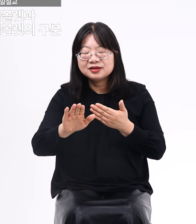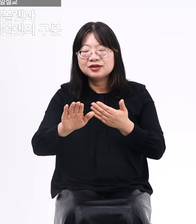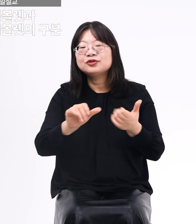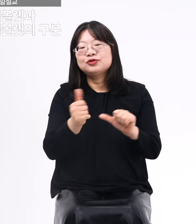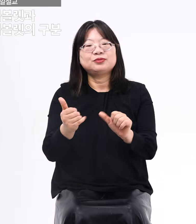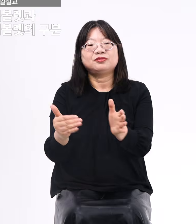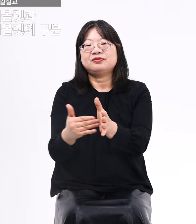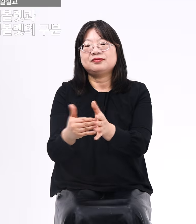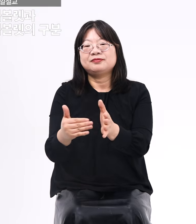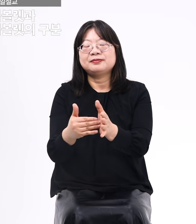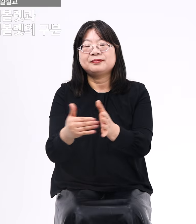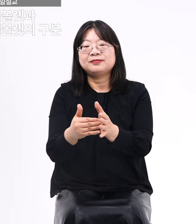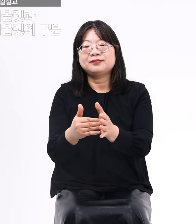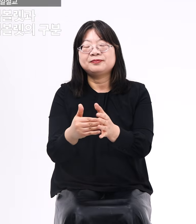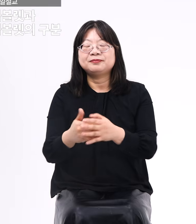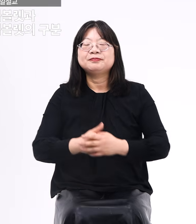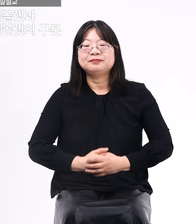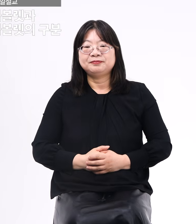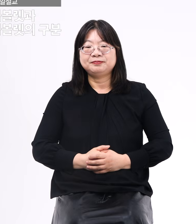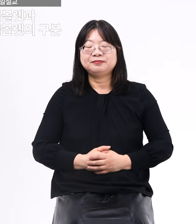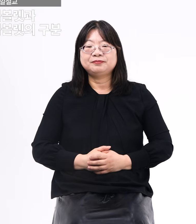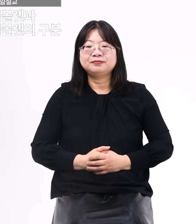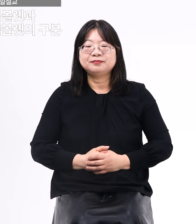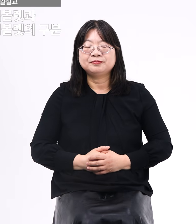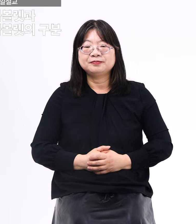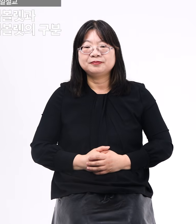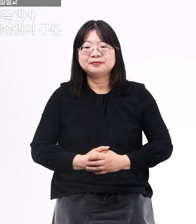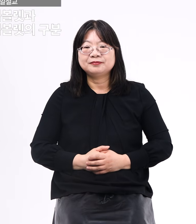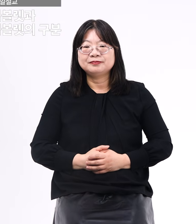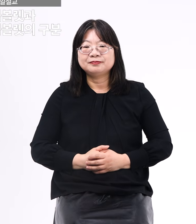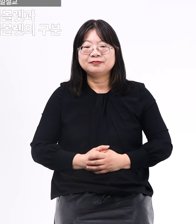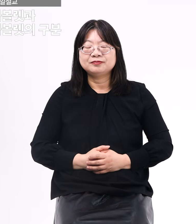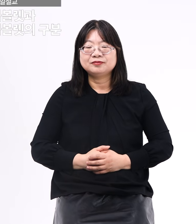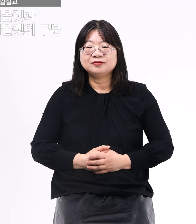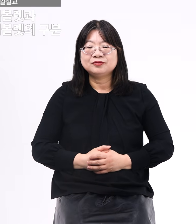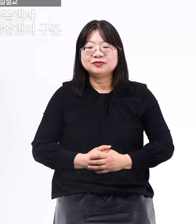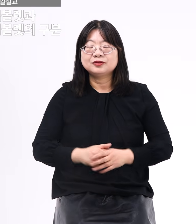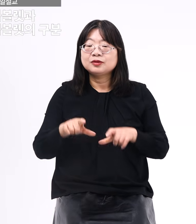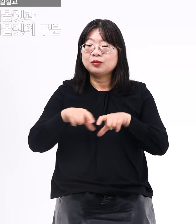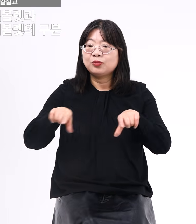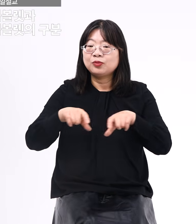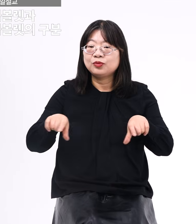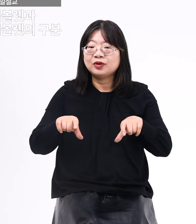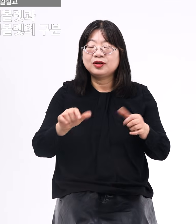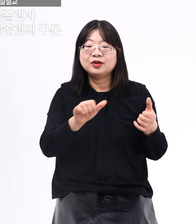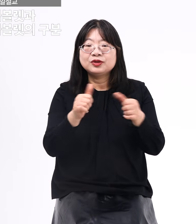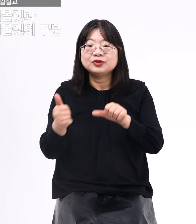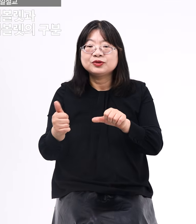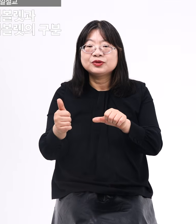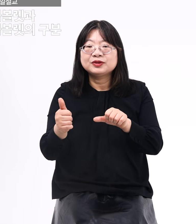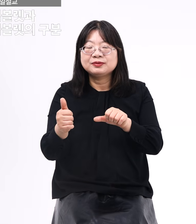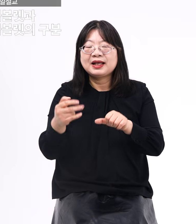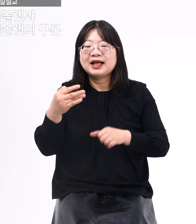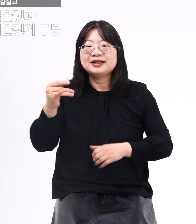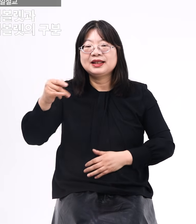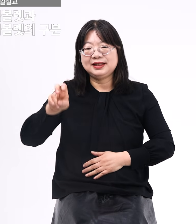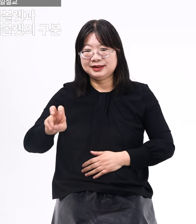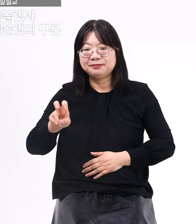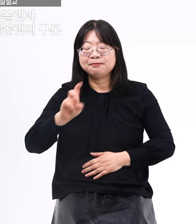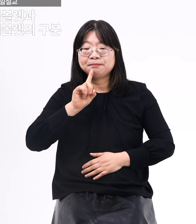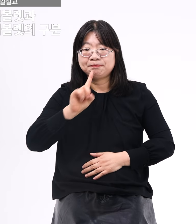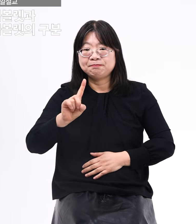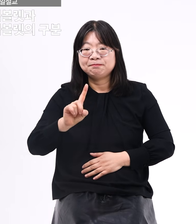종집으로 한 사사의 일대기는 끝을 맺습니다. 이걸 보통 죽음의 리듬이라고도